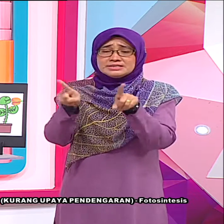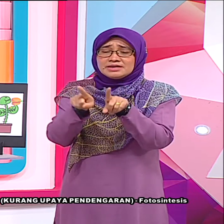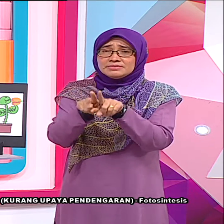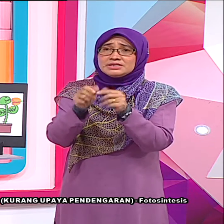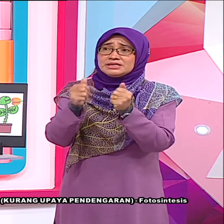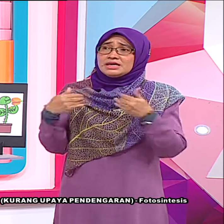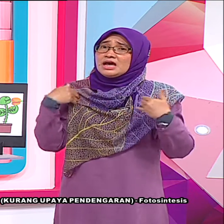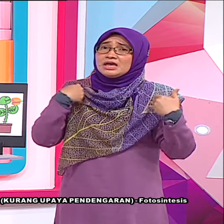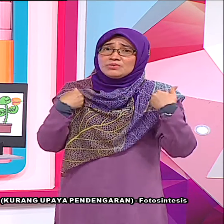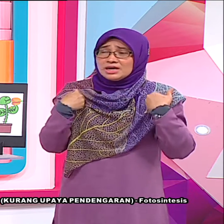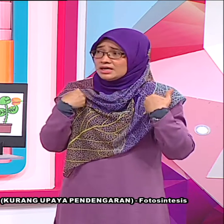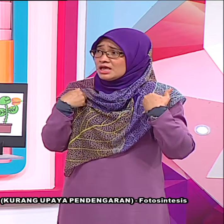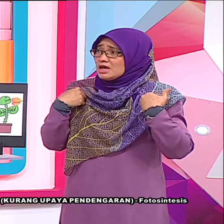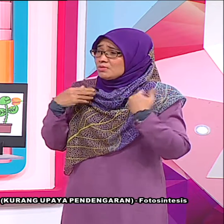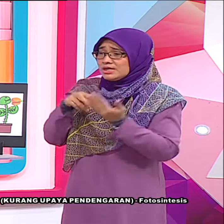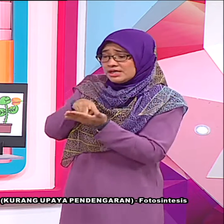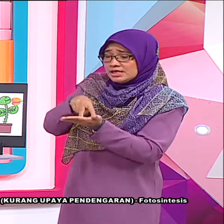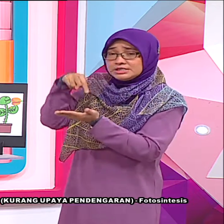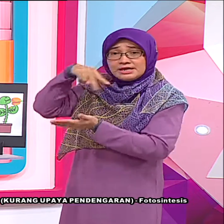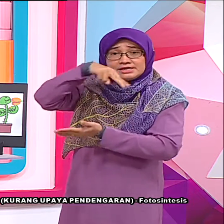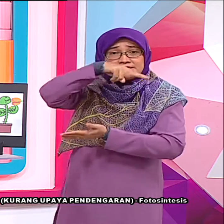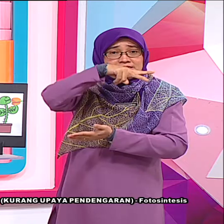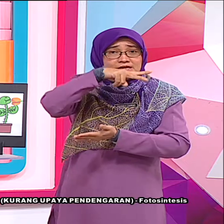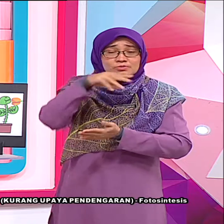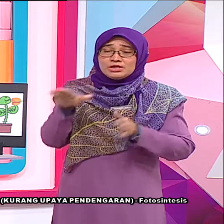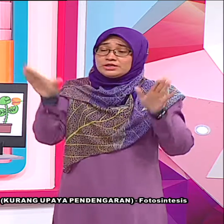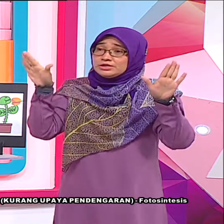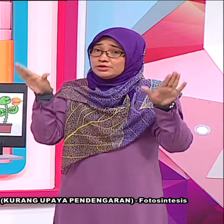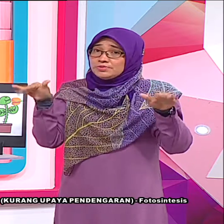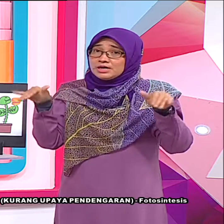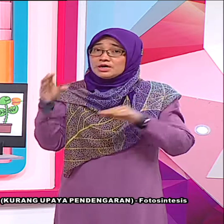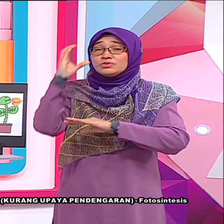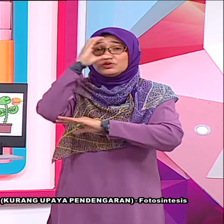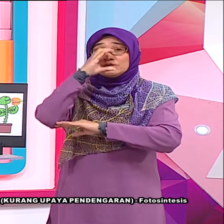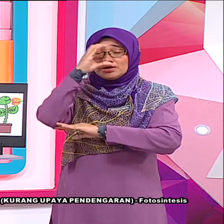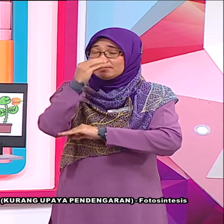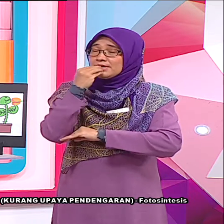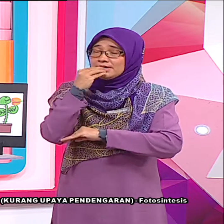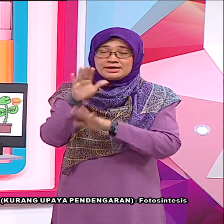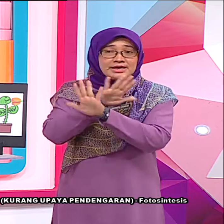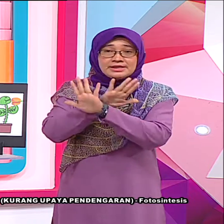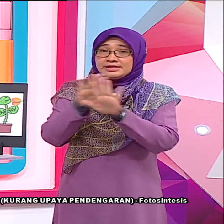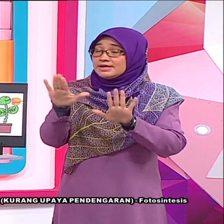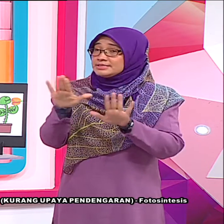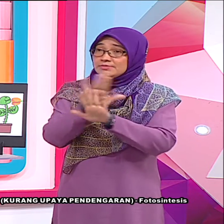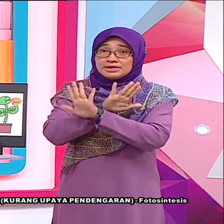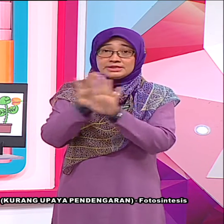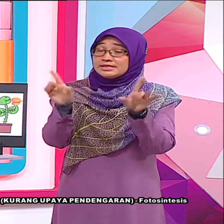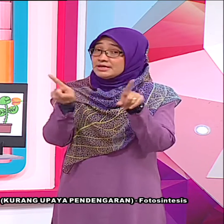sama dengan hewan boleh jalan-jalan boleh terbang untuk cari makanan tidak sama tidak